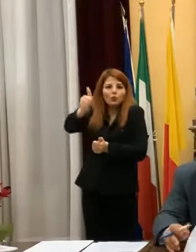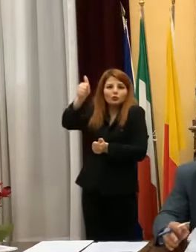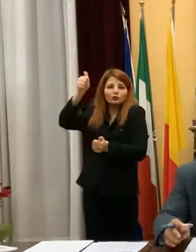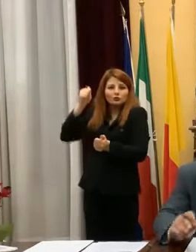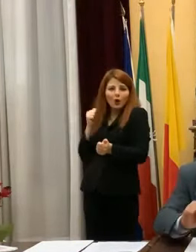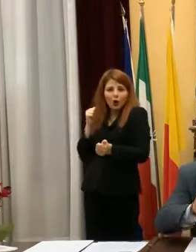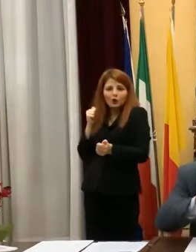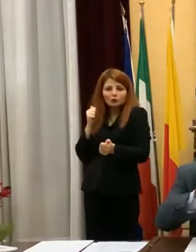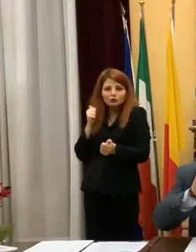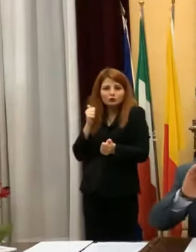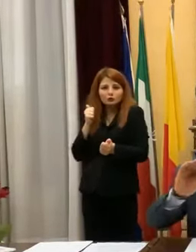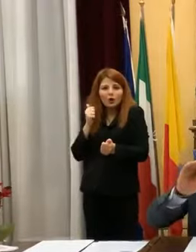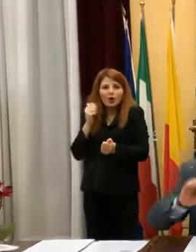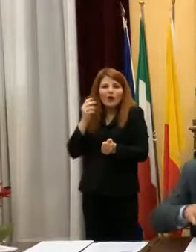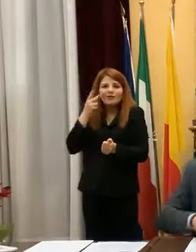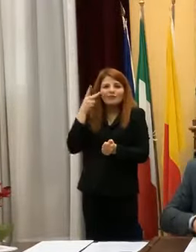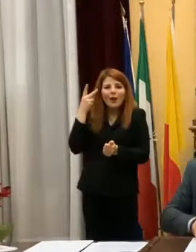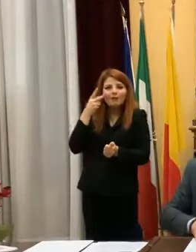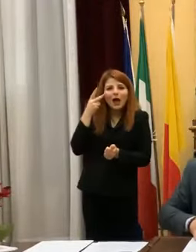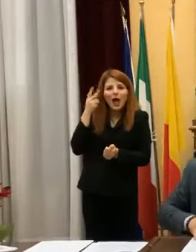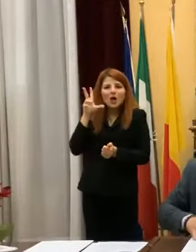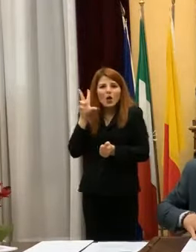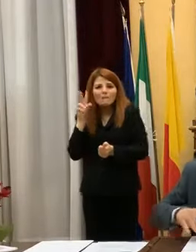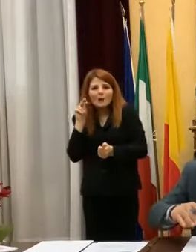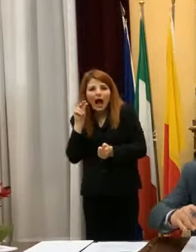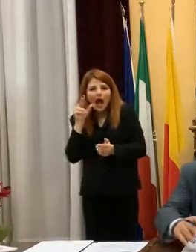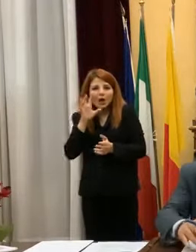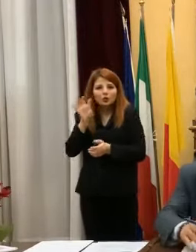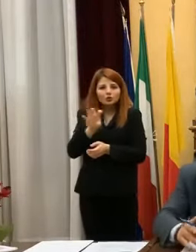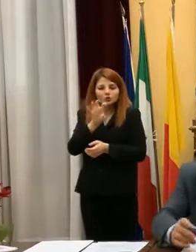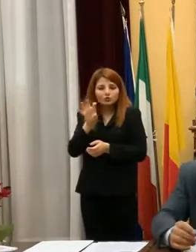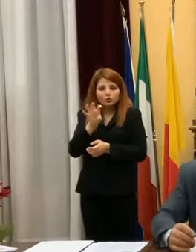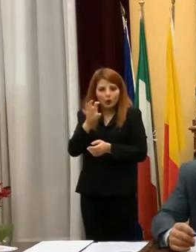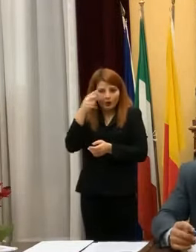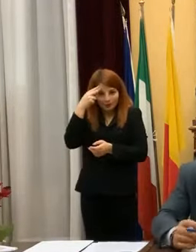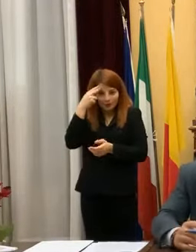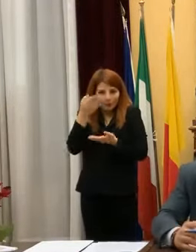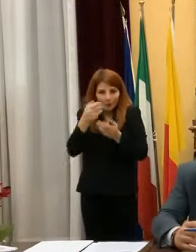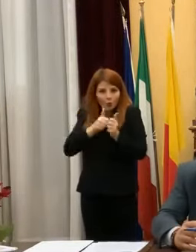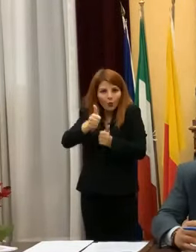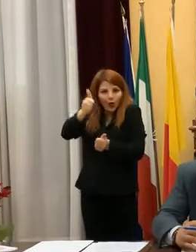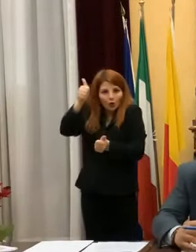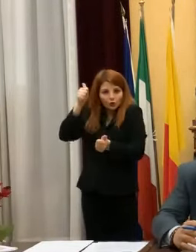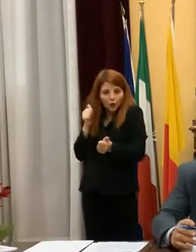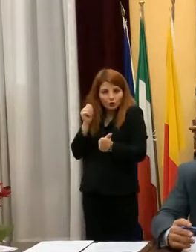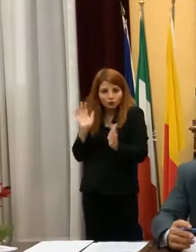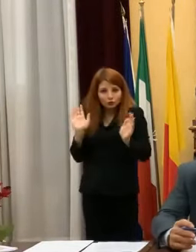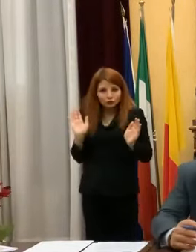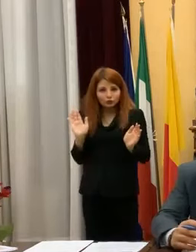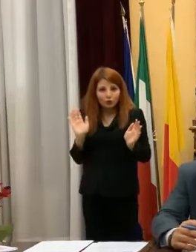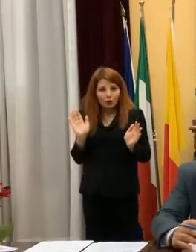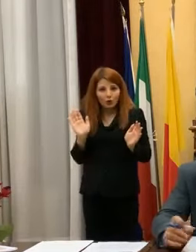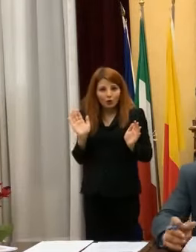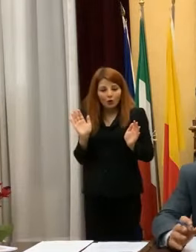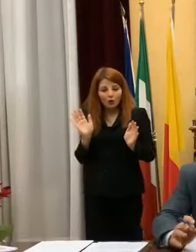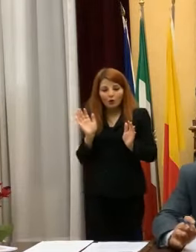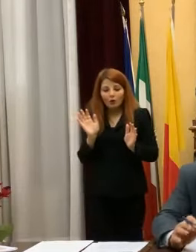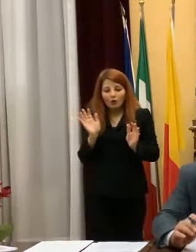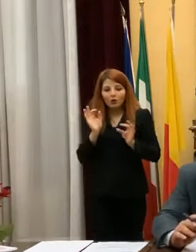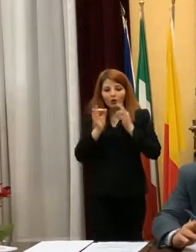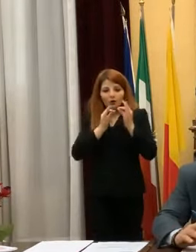scorso. Questo è una fase da tenere ben presente. Così la pandemia è diventata per alcuni mesi